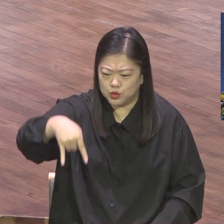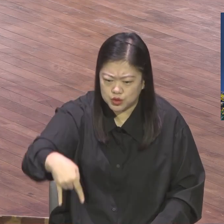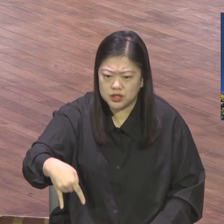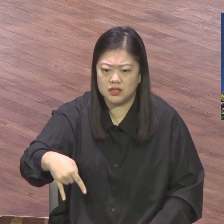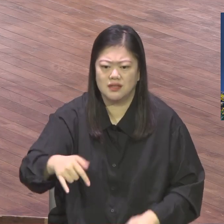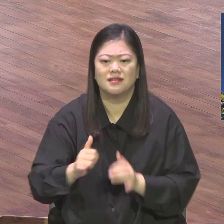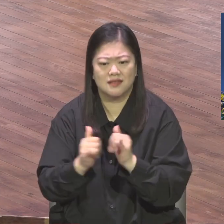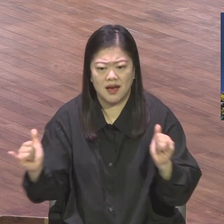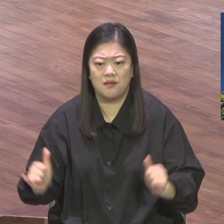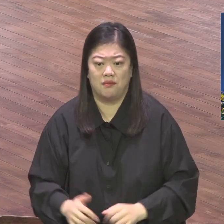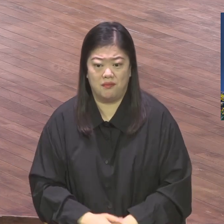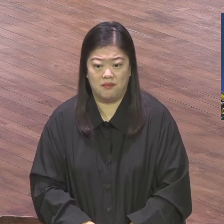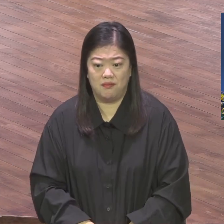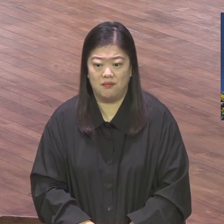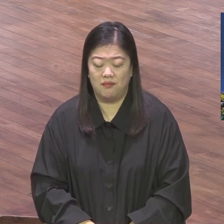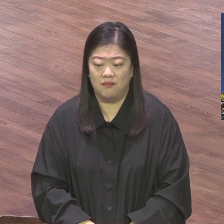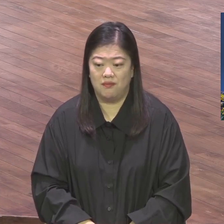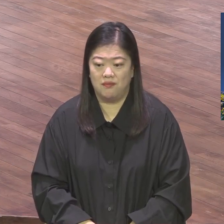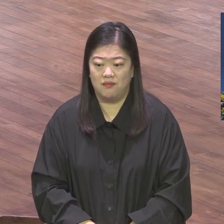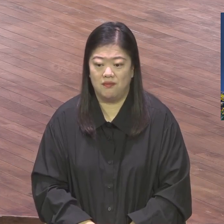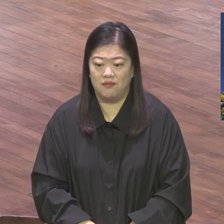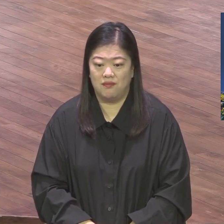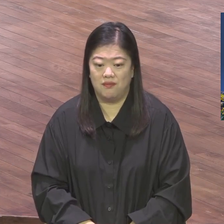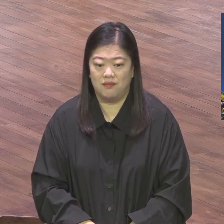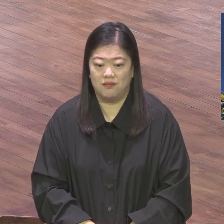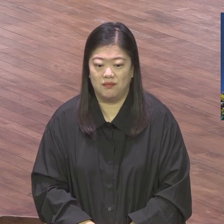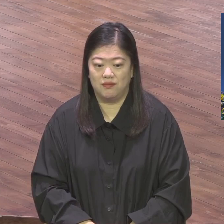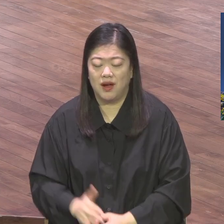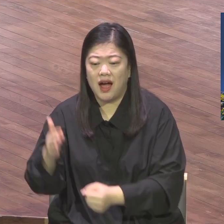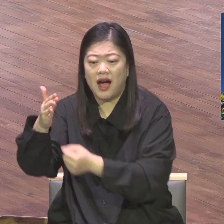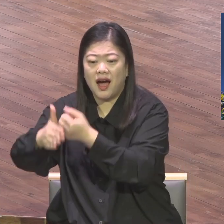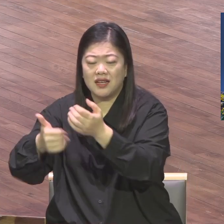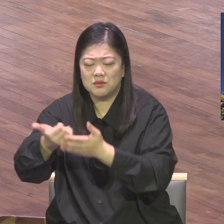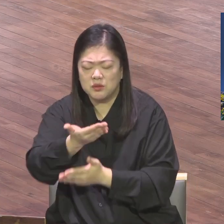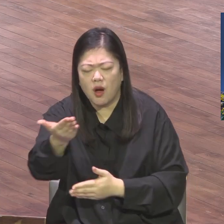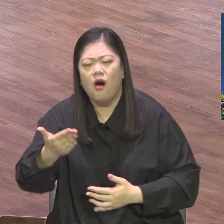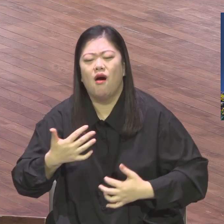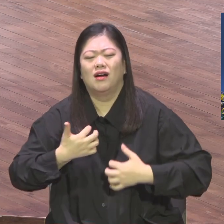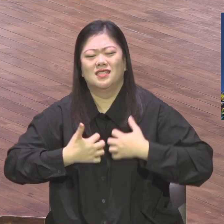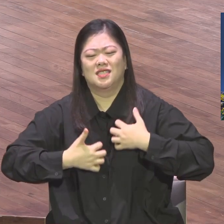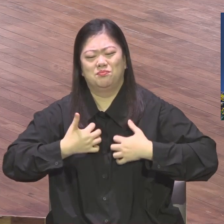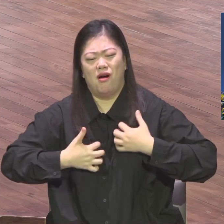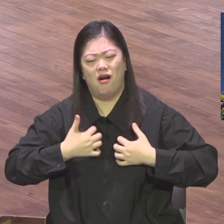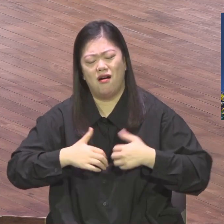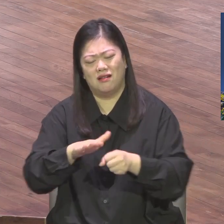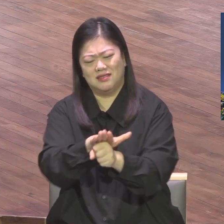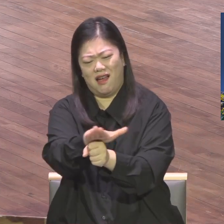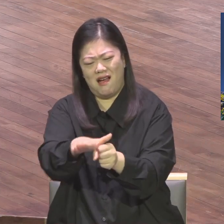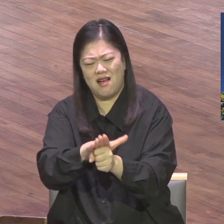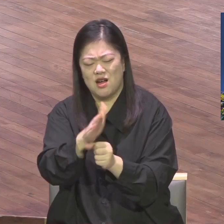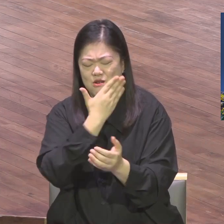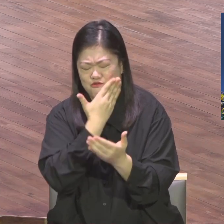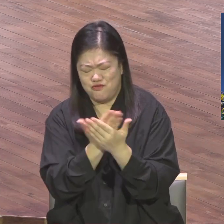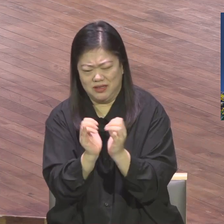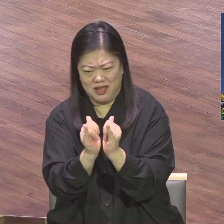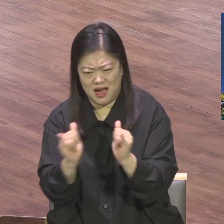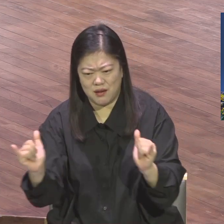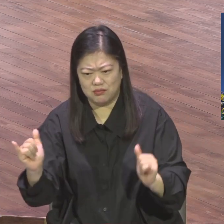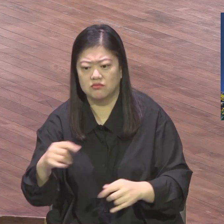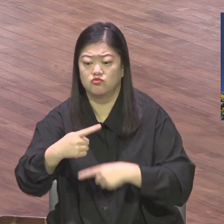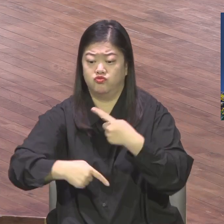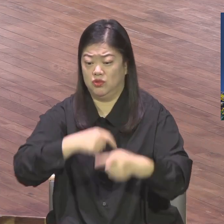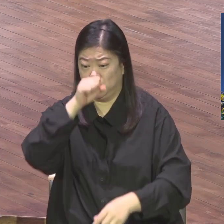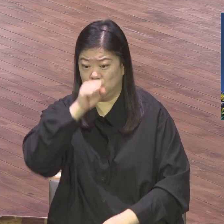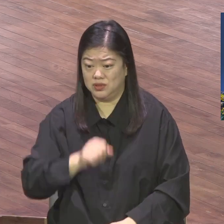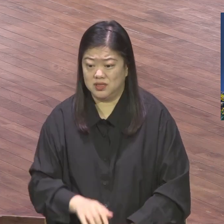인정하신 그 음성을 들으시기 바랍니다. 그 음성을 여러분 기뻐해야 돼요. 하나님이 나를 사랑하시고, 하나님 나를 자녀